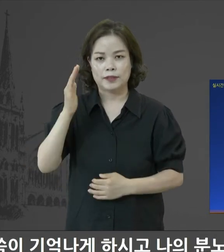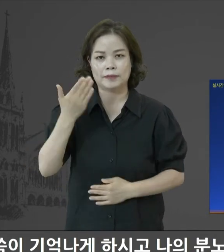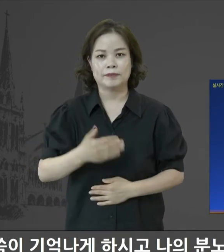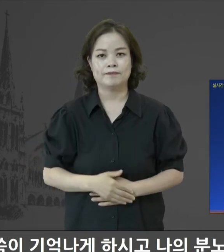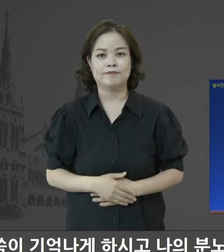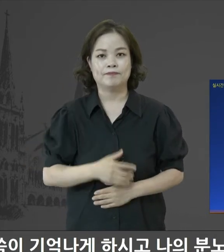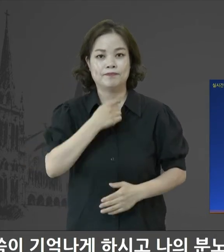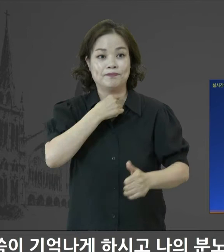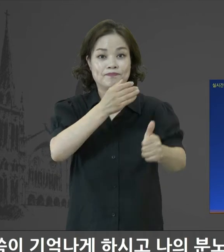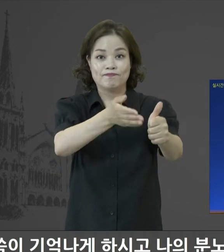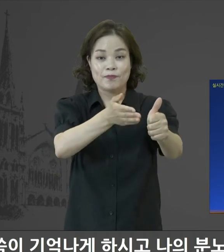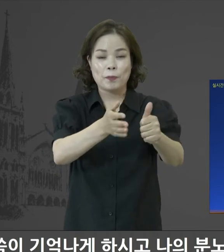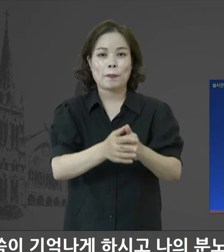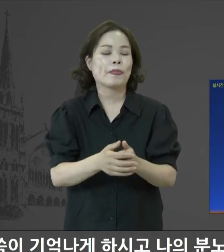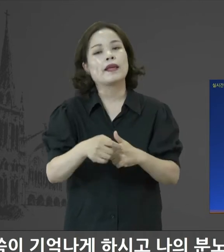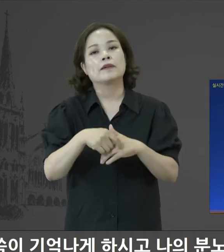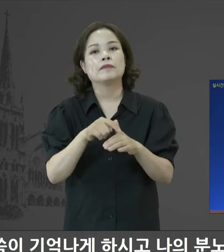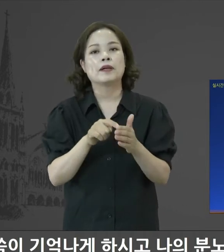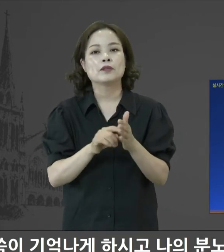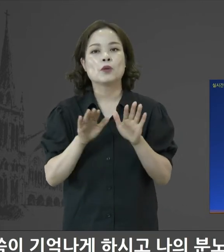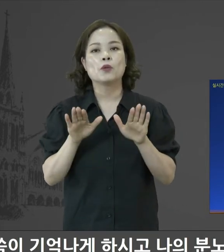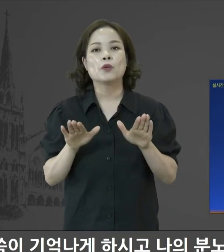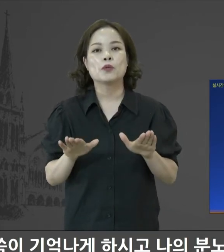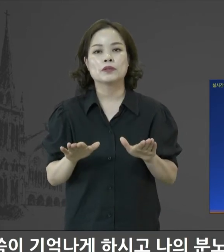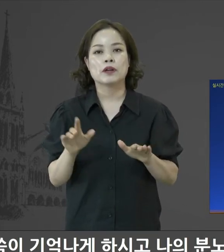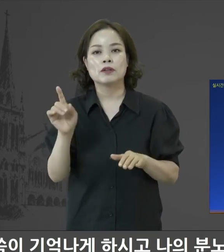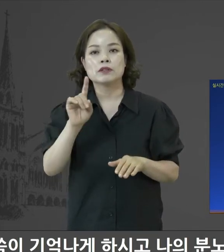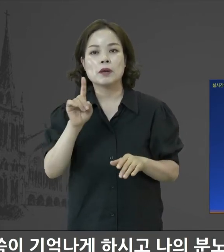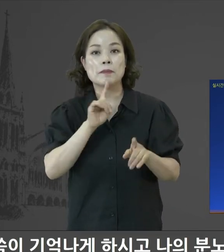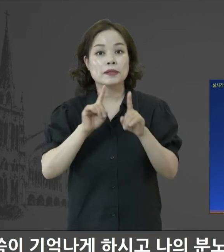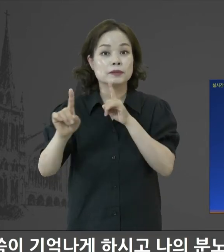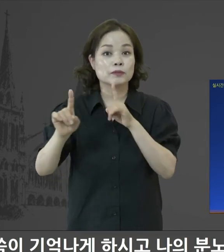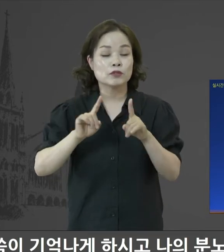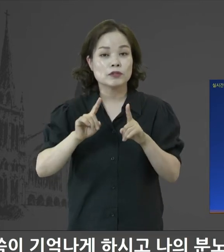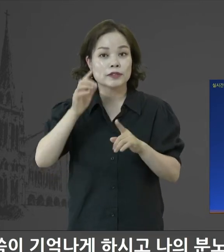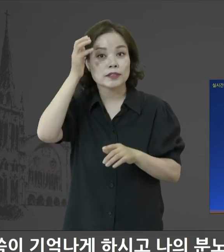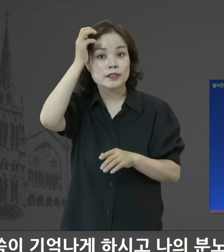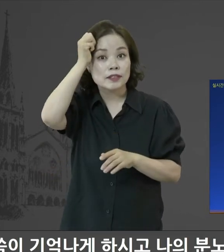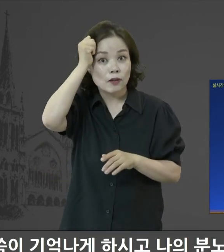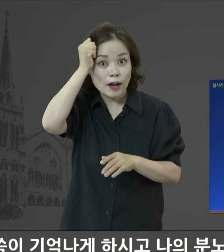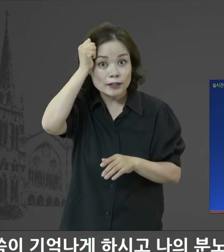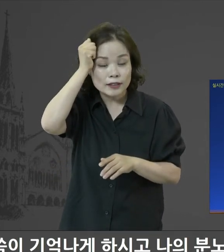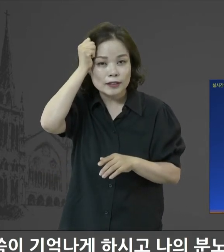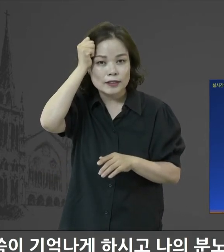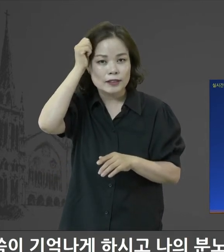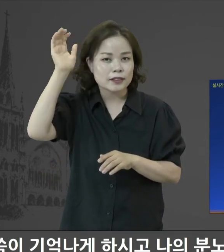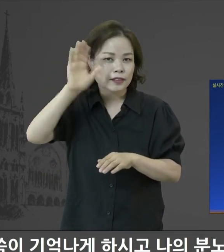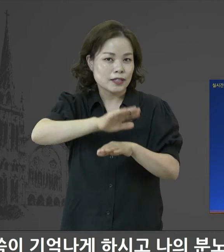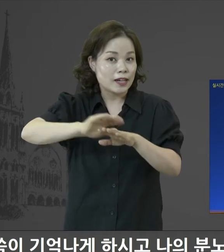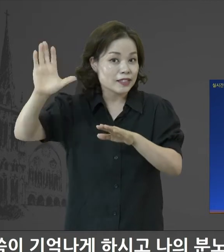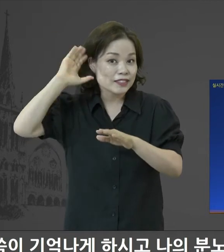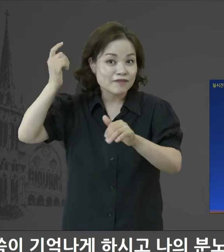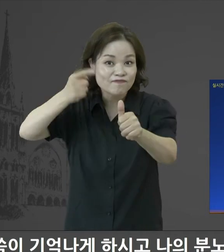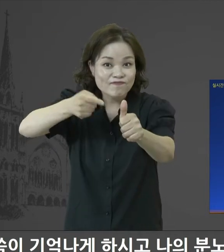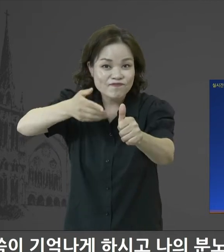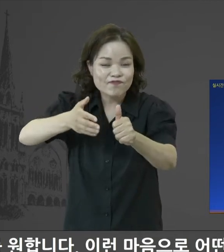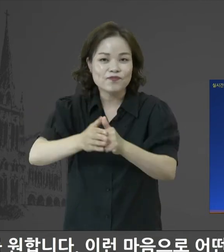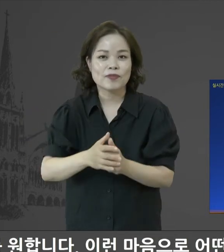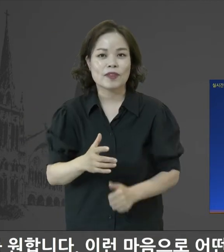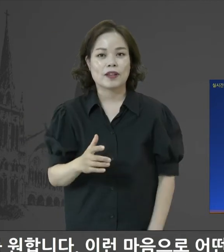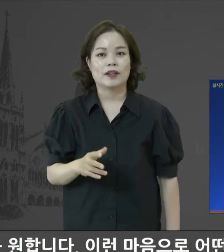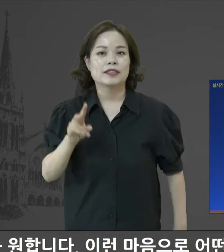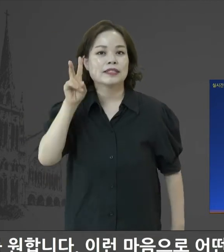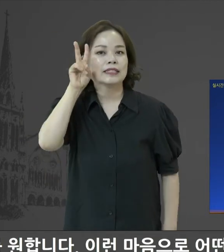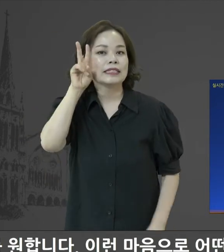원합니다. 이런 마음으로 이 어떤 말씀을 우리가 담아두어야 될지 귀 기울여 보십시다.